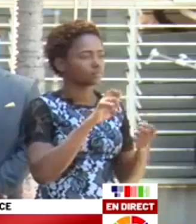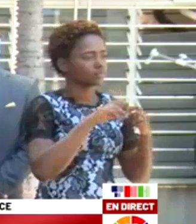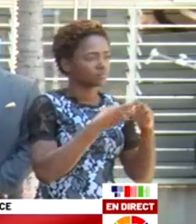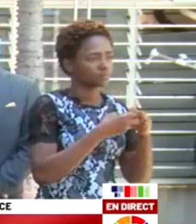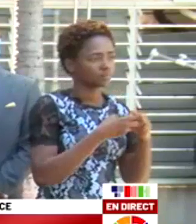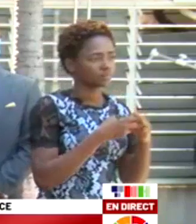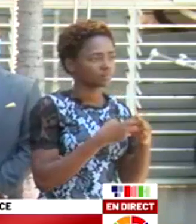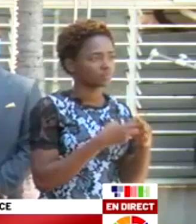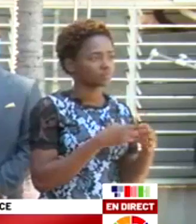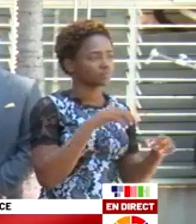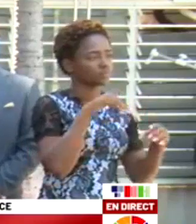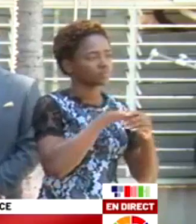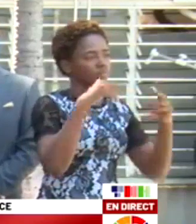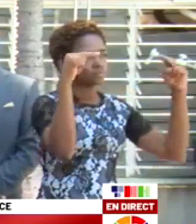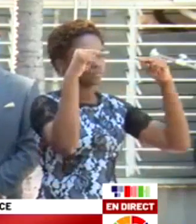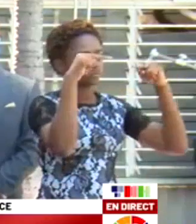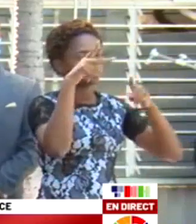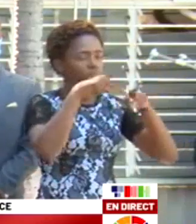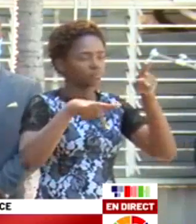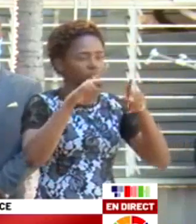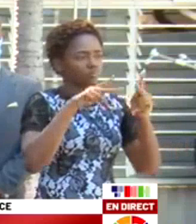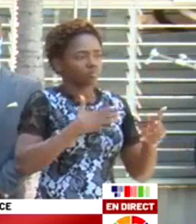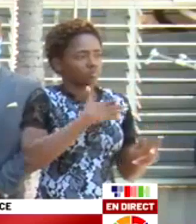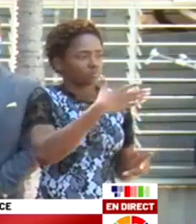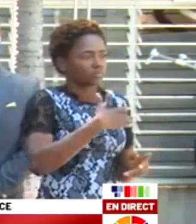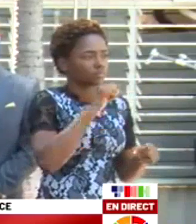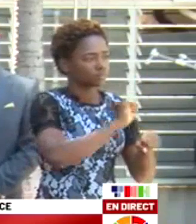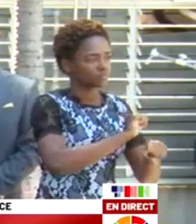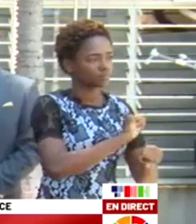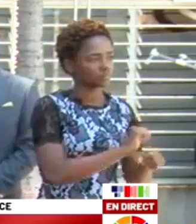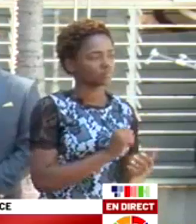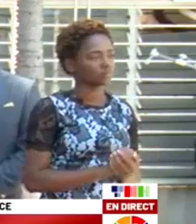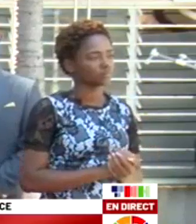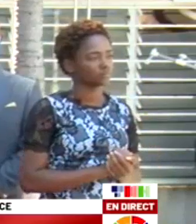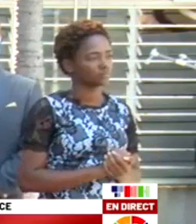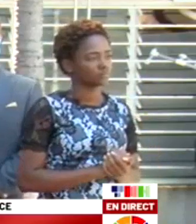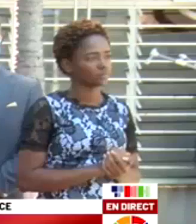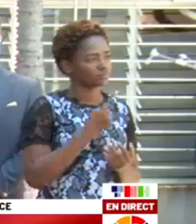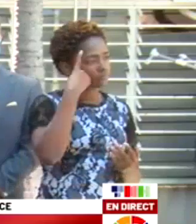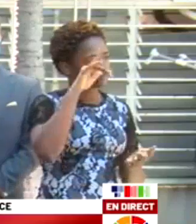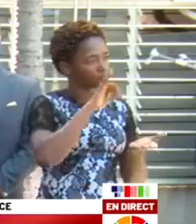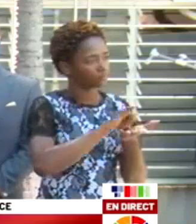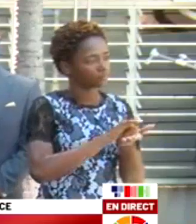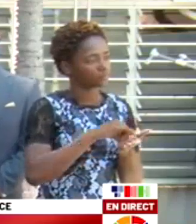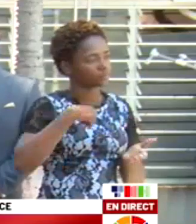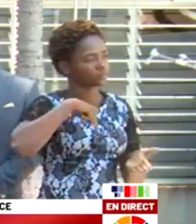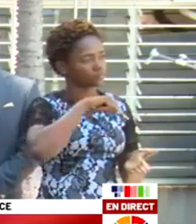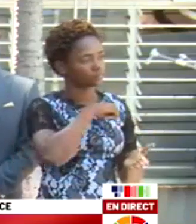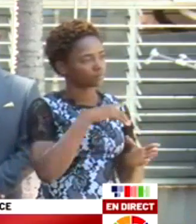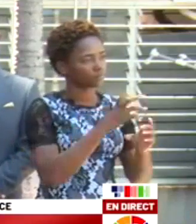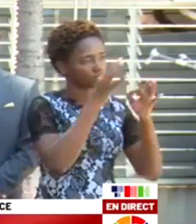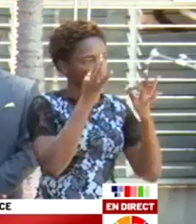non niveau population, c'est sur l'émotion que nous travaillons. Et c'est pour ça que nous prenons